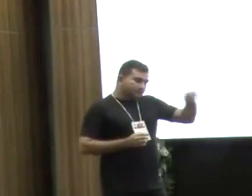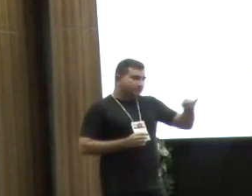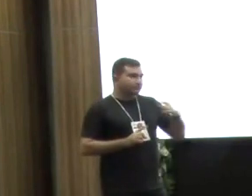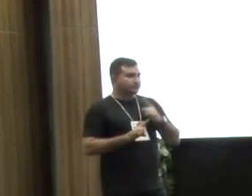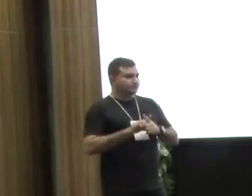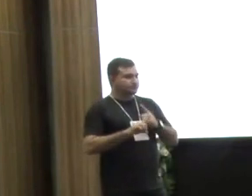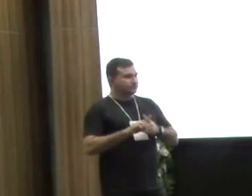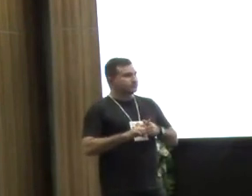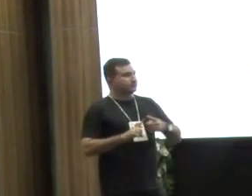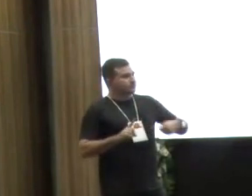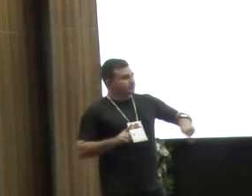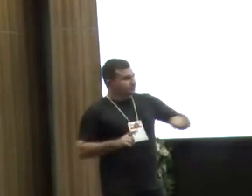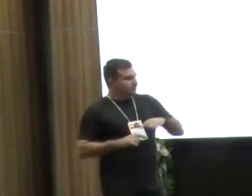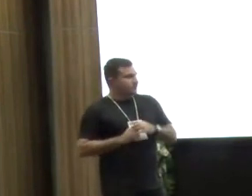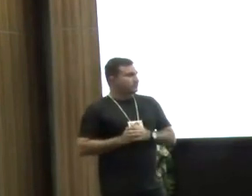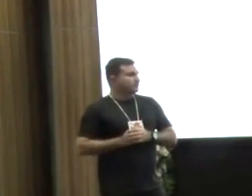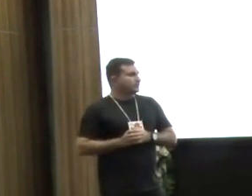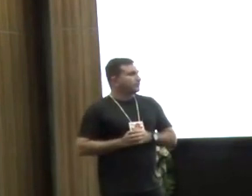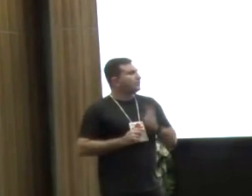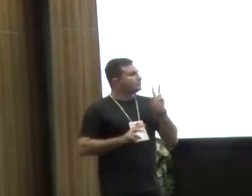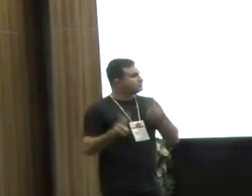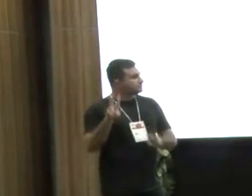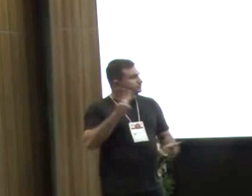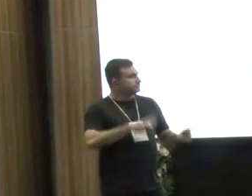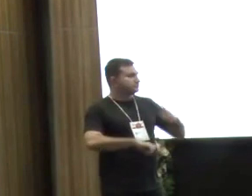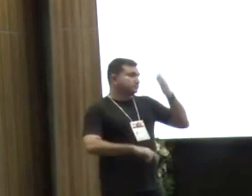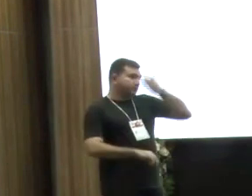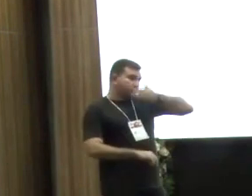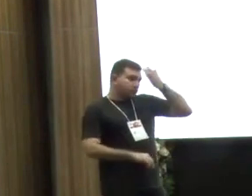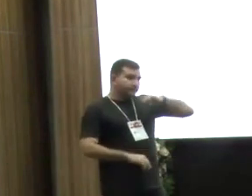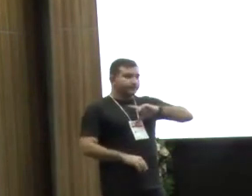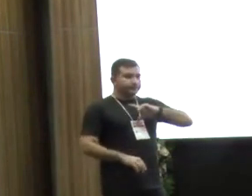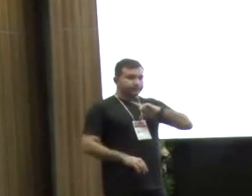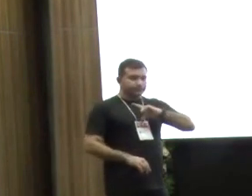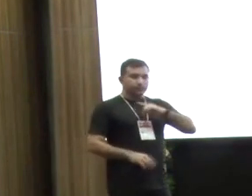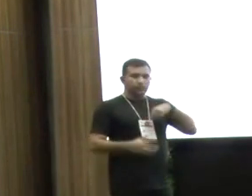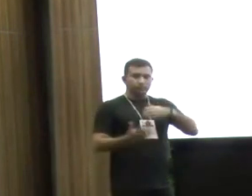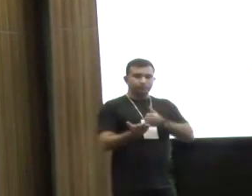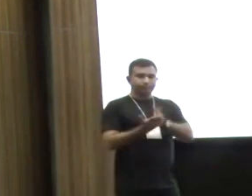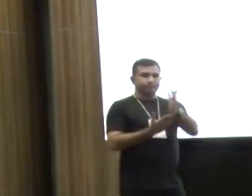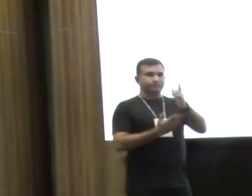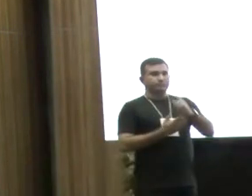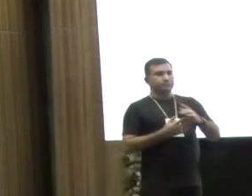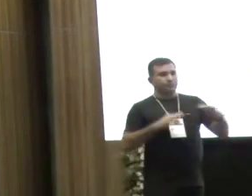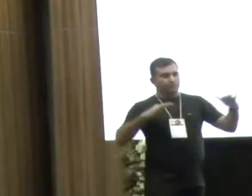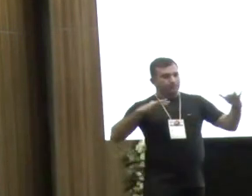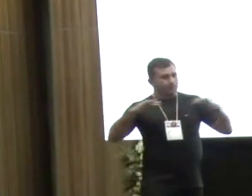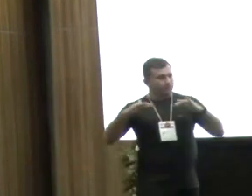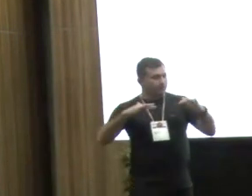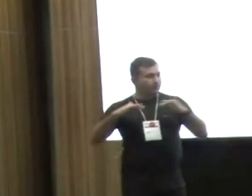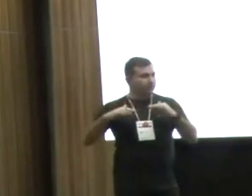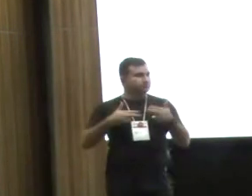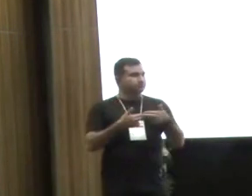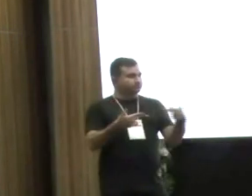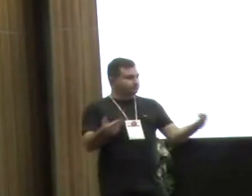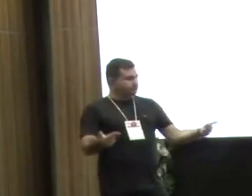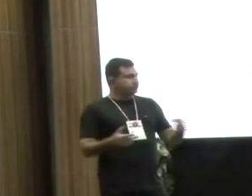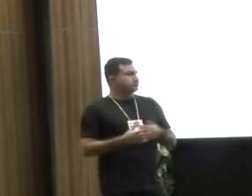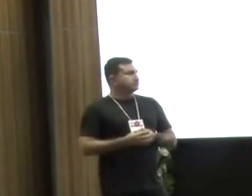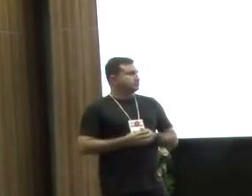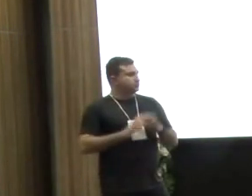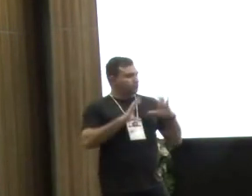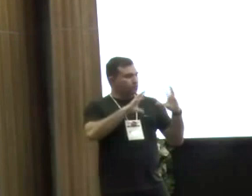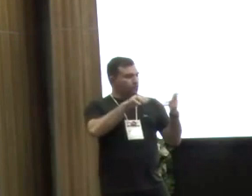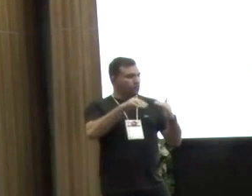Porque aquele invisível, e são os invisíveis que estão sendo mobilizados para o